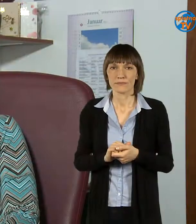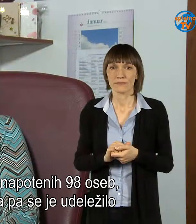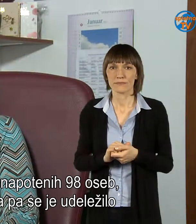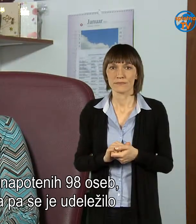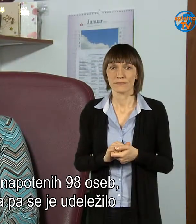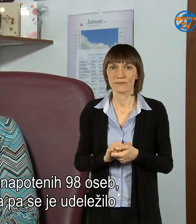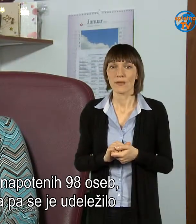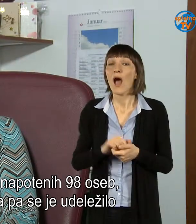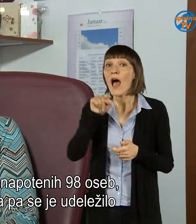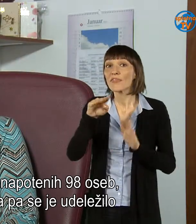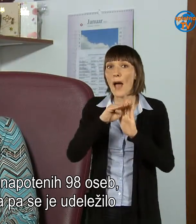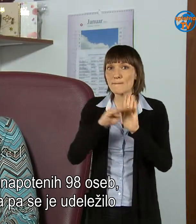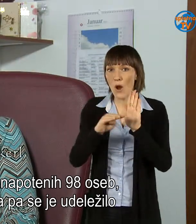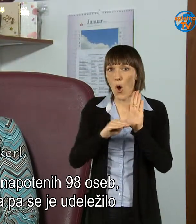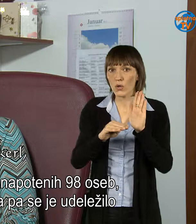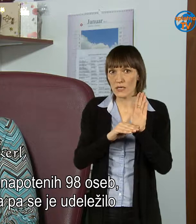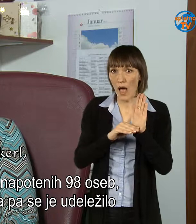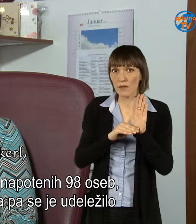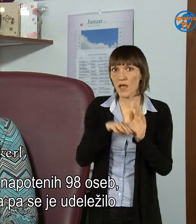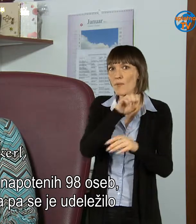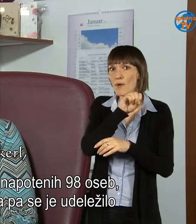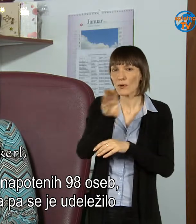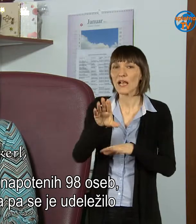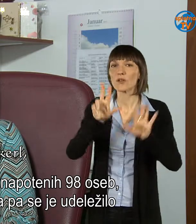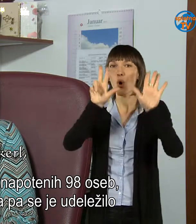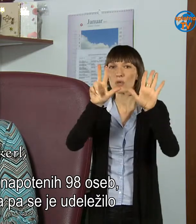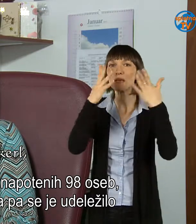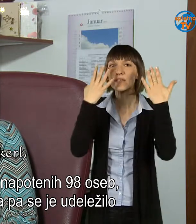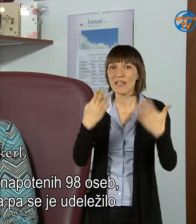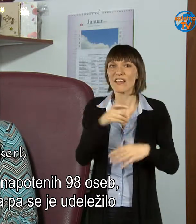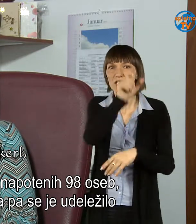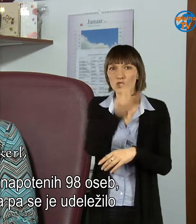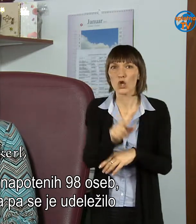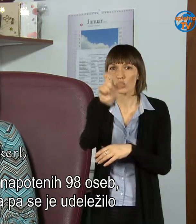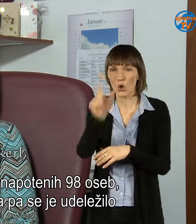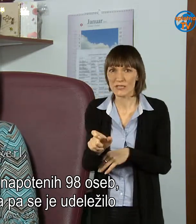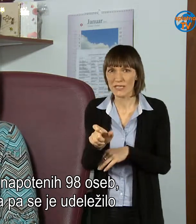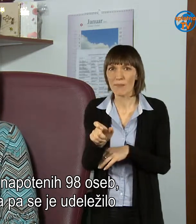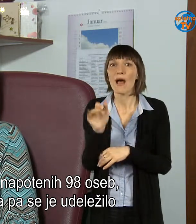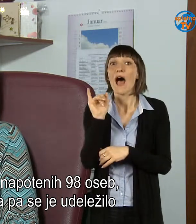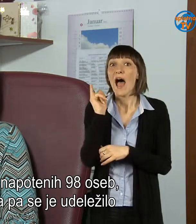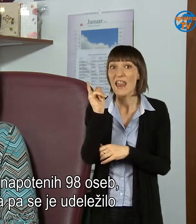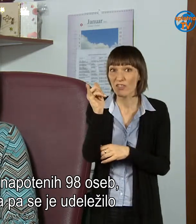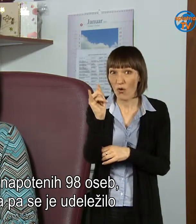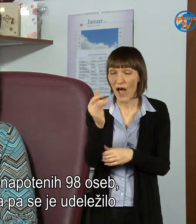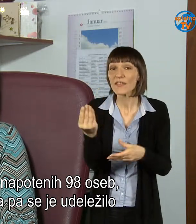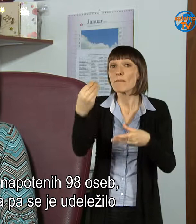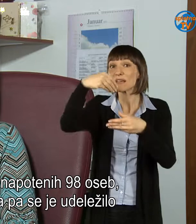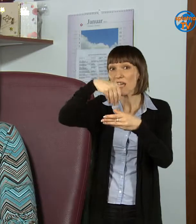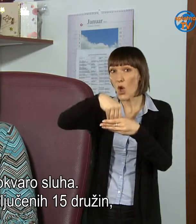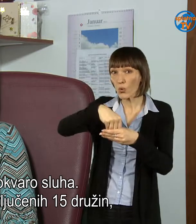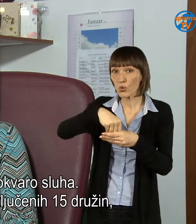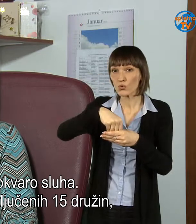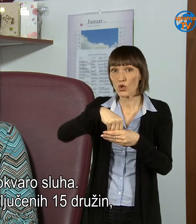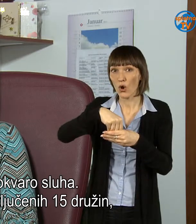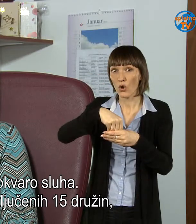V program je bilo napotenih 98 oseb, samega letovanja pa se je